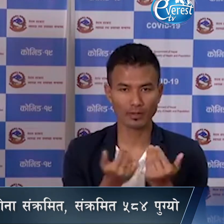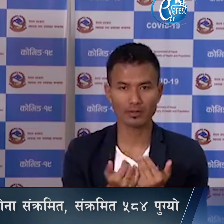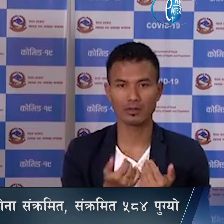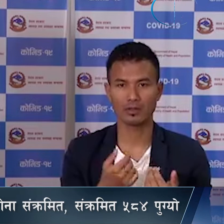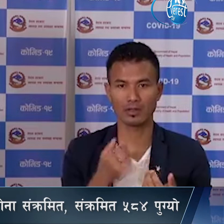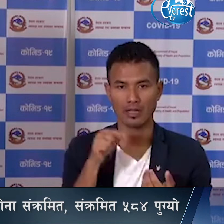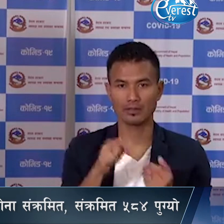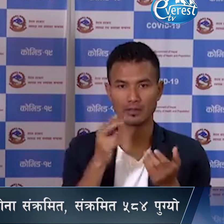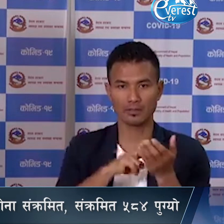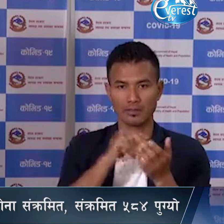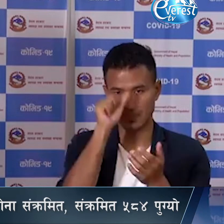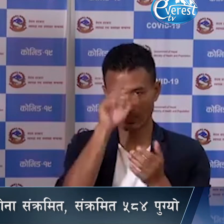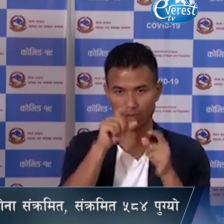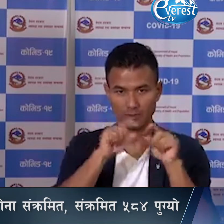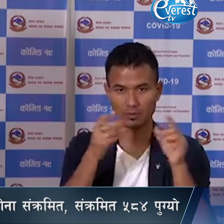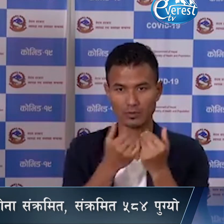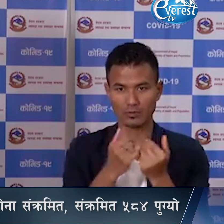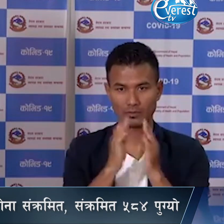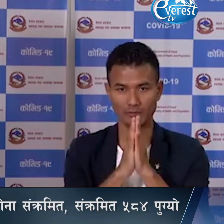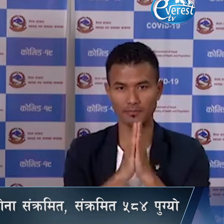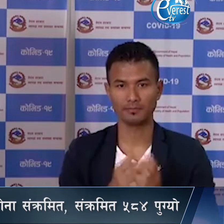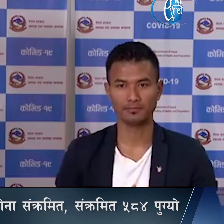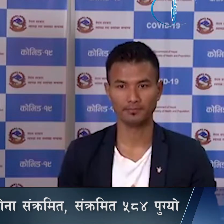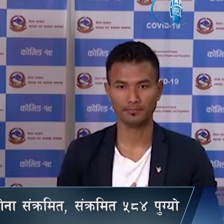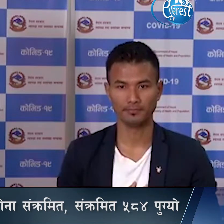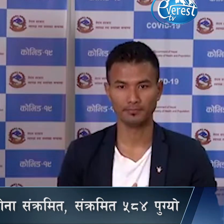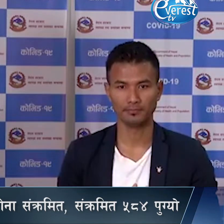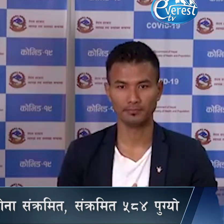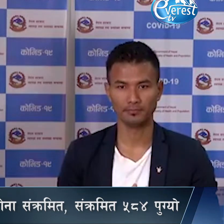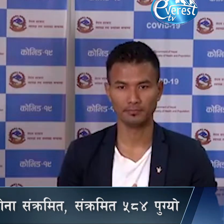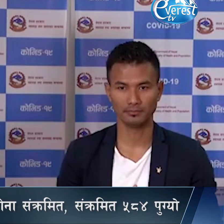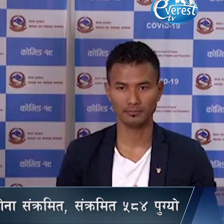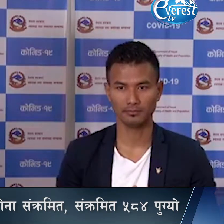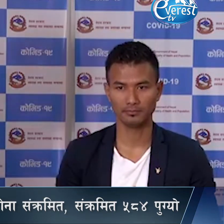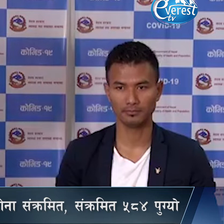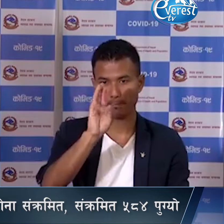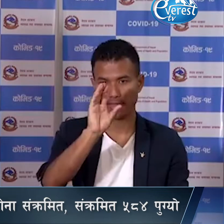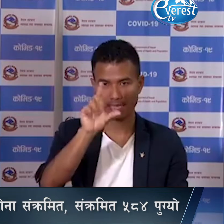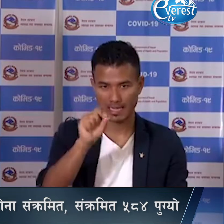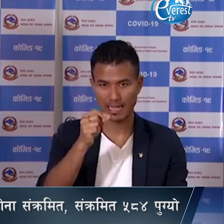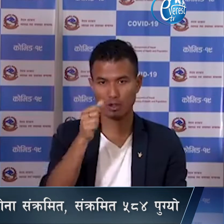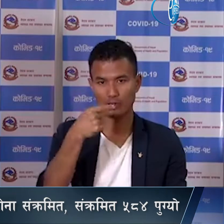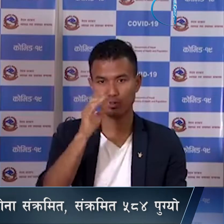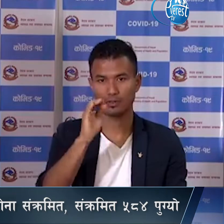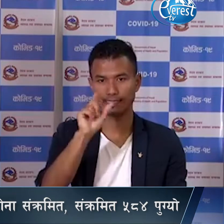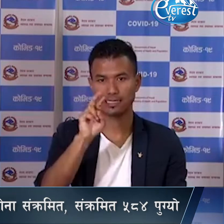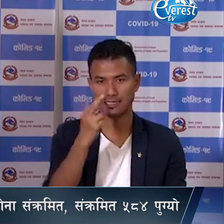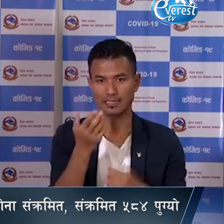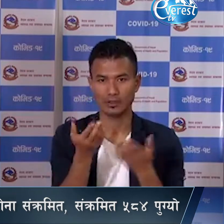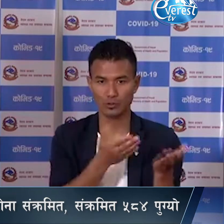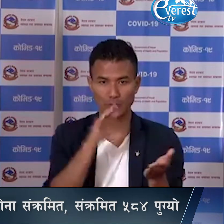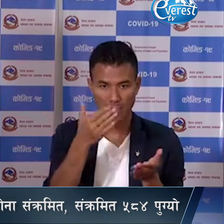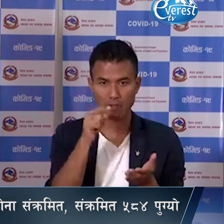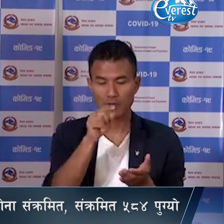पटक 32 र दोस्रो पटक 36 गरी कुल 68 जना नयाँ संक्रमित फेला परेका छन्। मन्त्रालयमा आज आयोजित नियमित